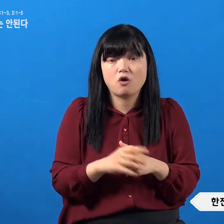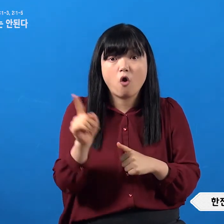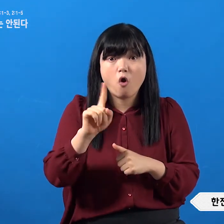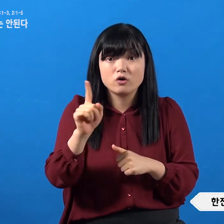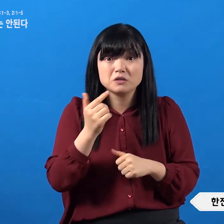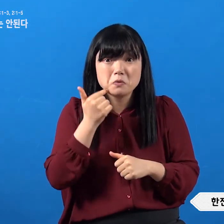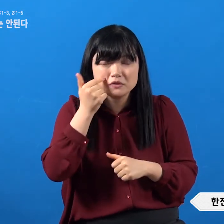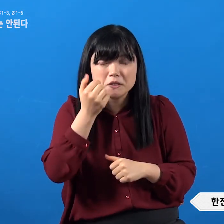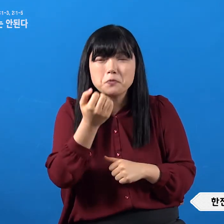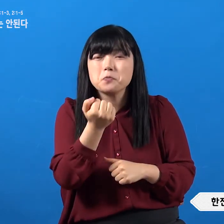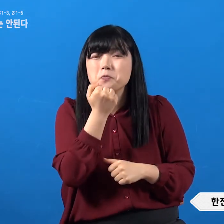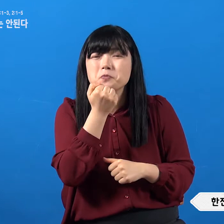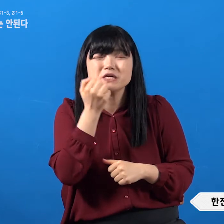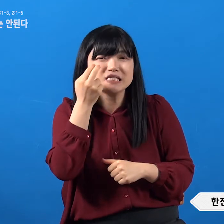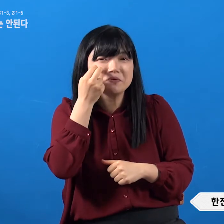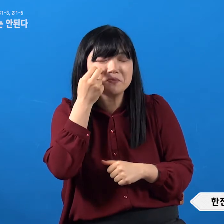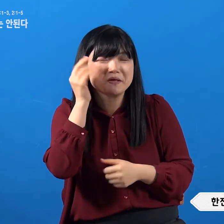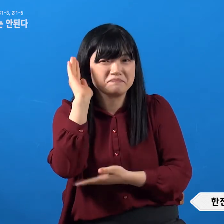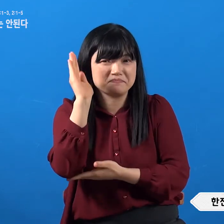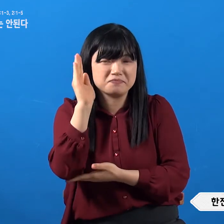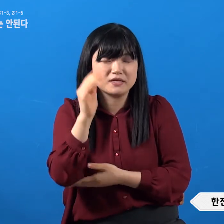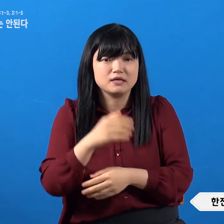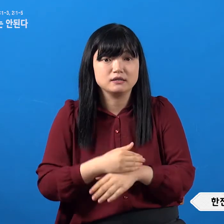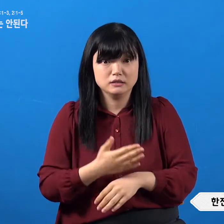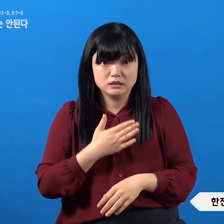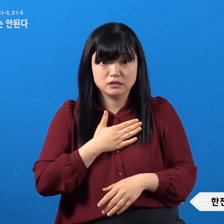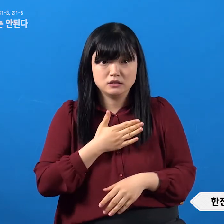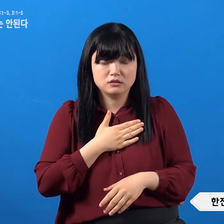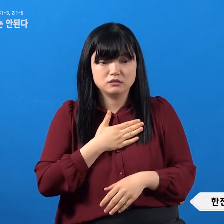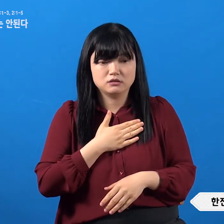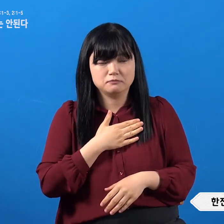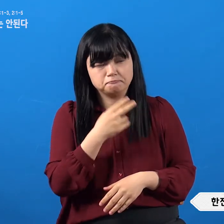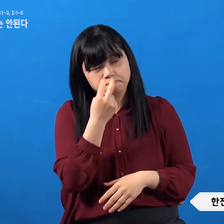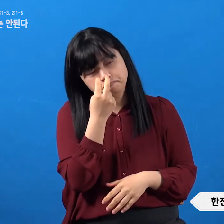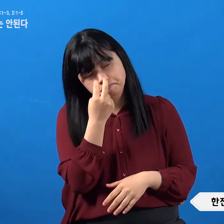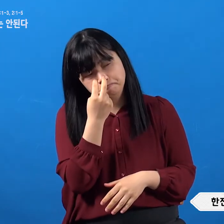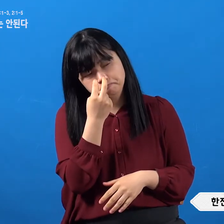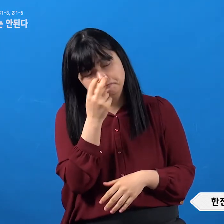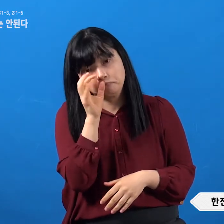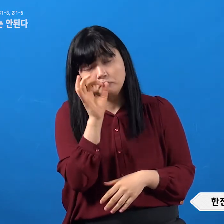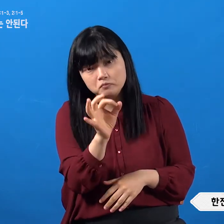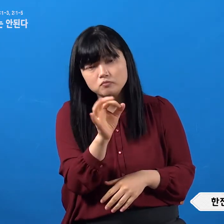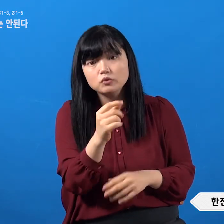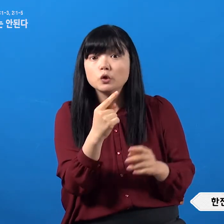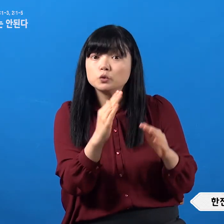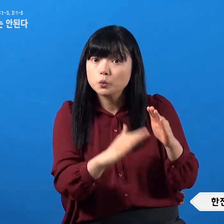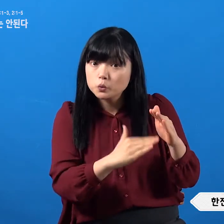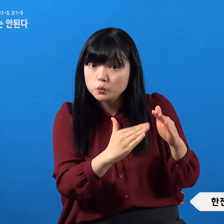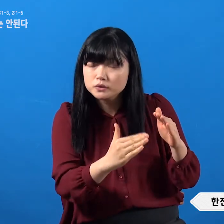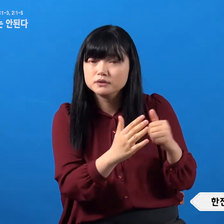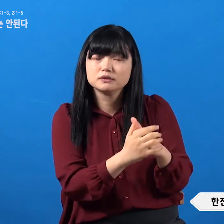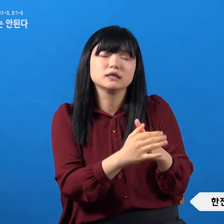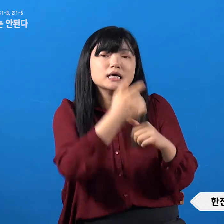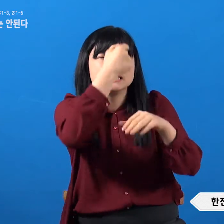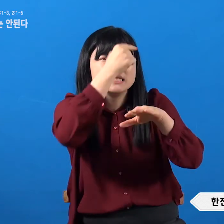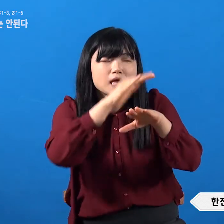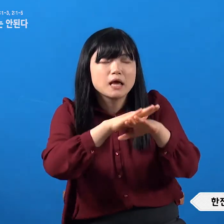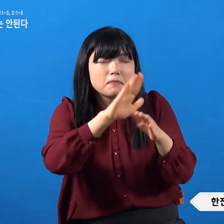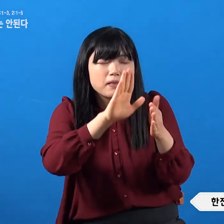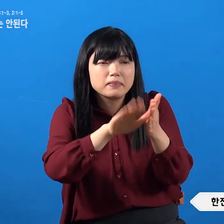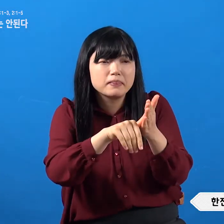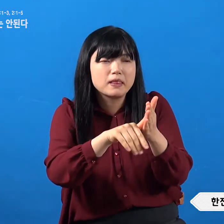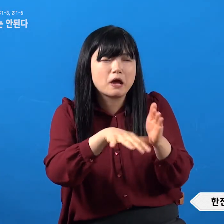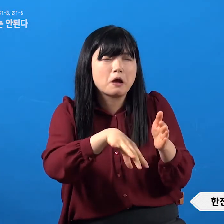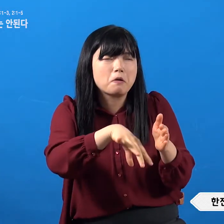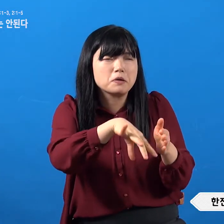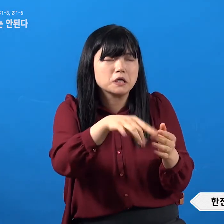어떤 목사님이 재밌는 얘기를 했는데, 자기가 딱 관찰을 해보니까 교인들은 예배 시간에